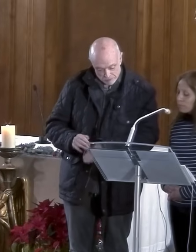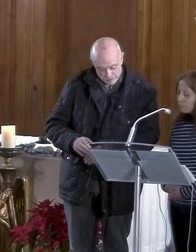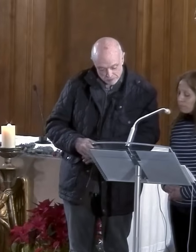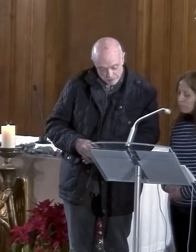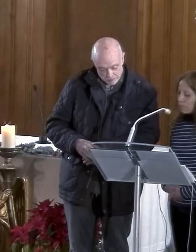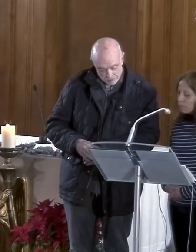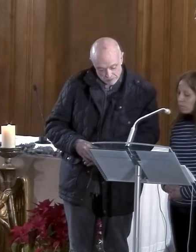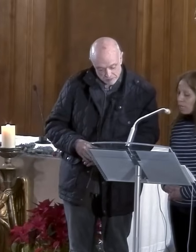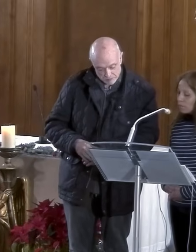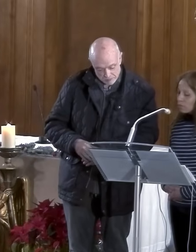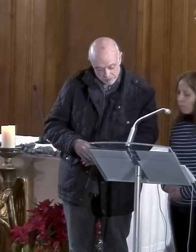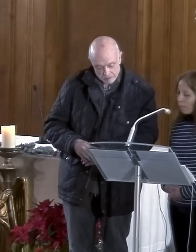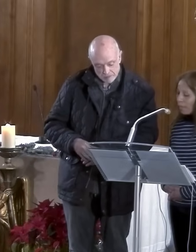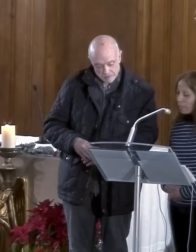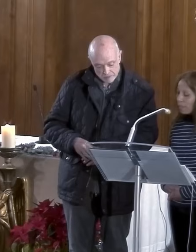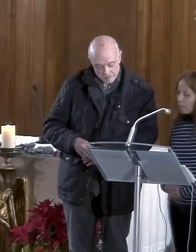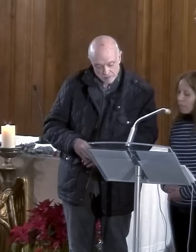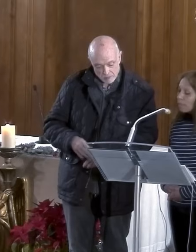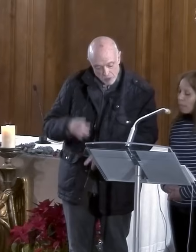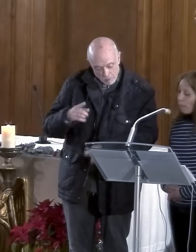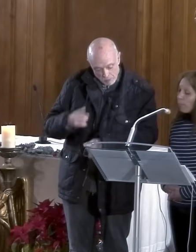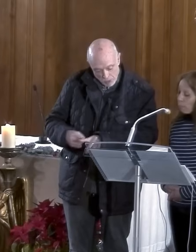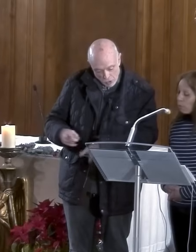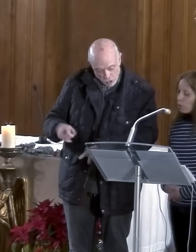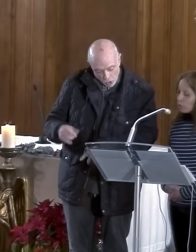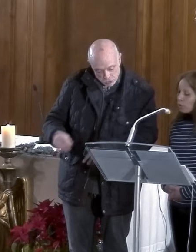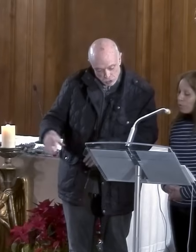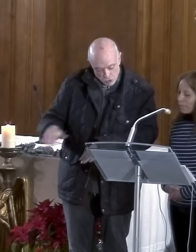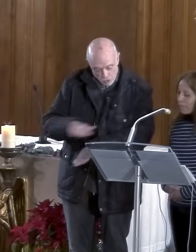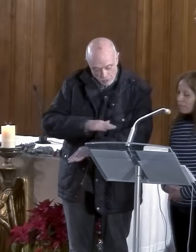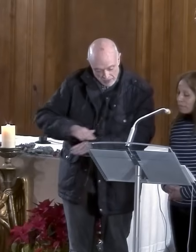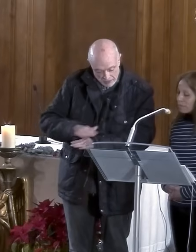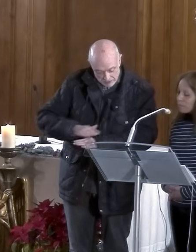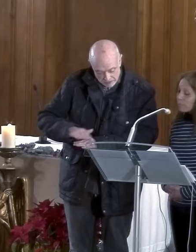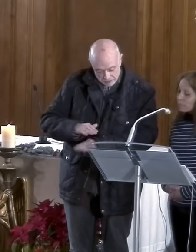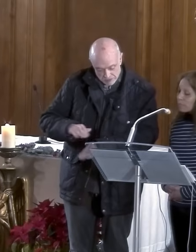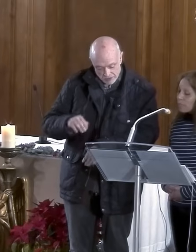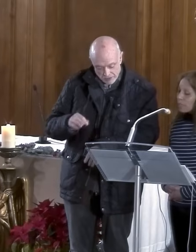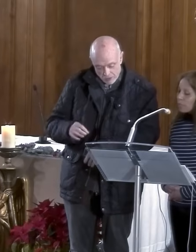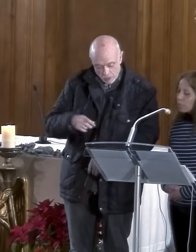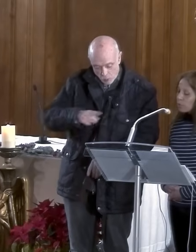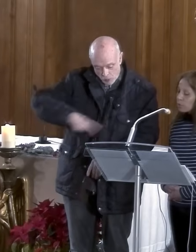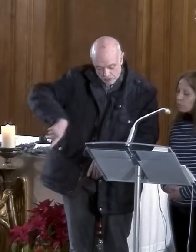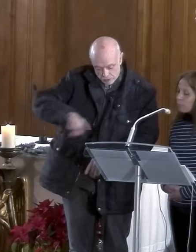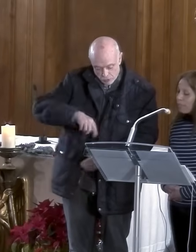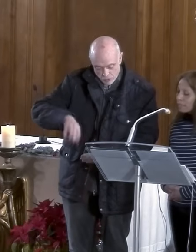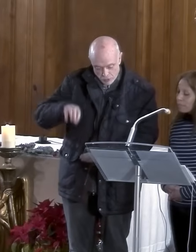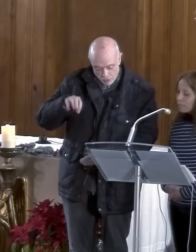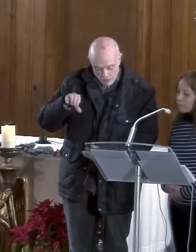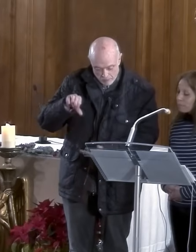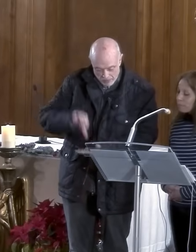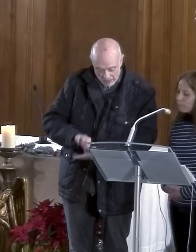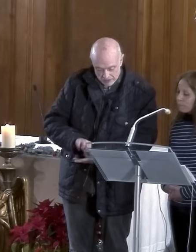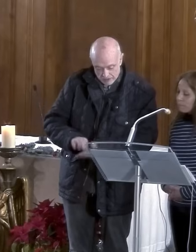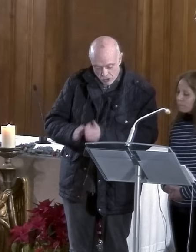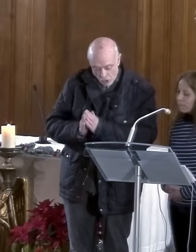Oremos. Escúchanos, Padre. Por los gobernantes de nuestros